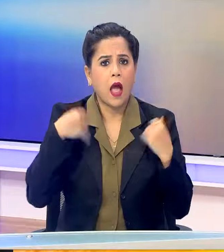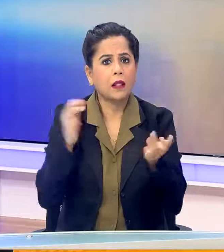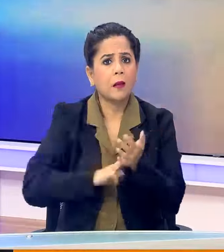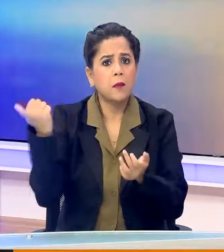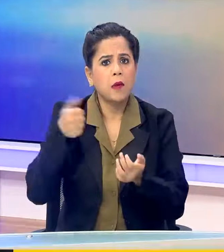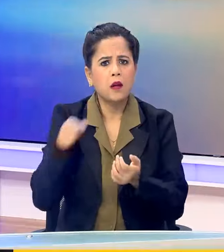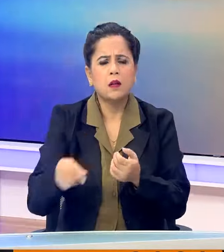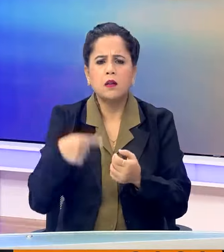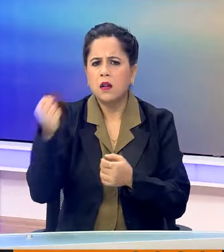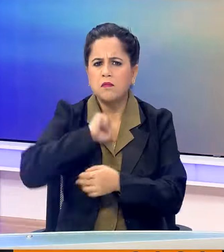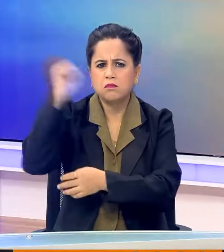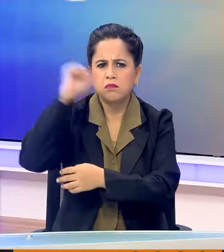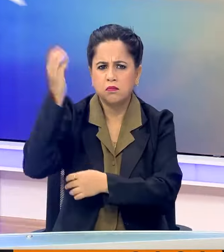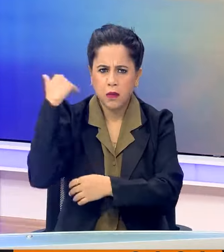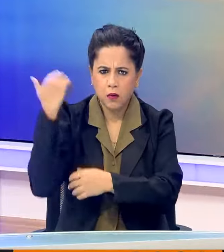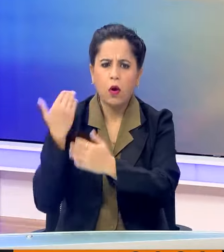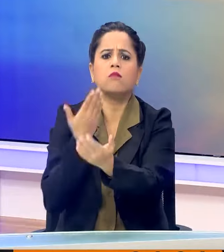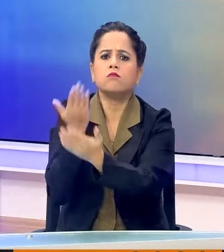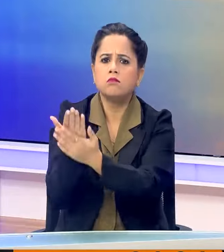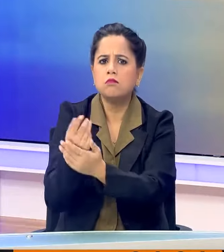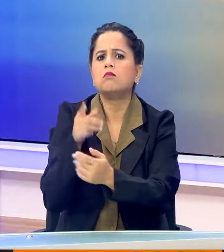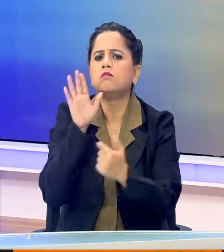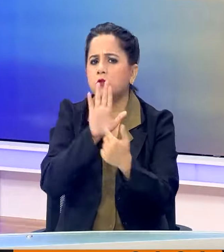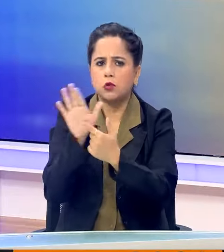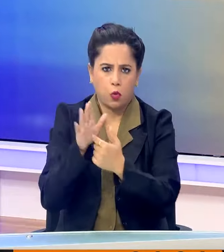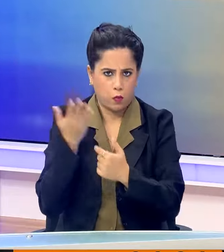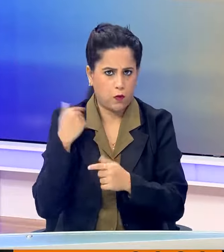के सामने विरोध प्रदर्शन किया था